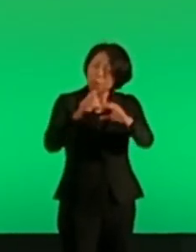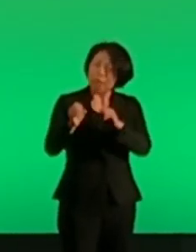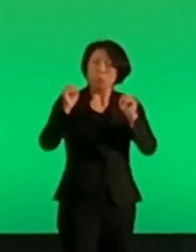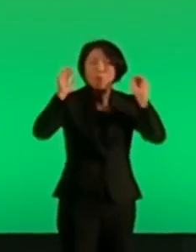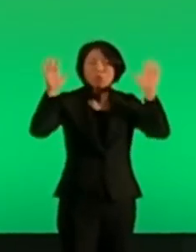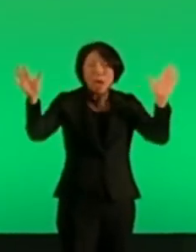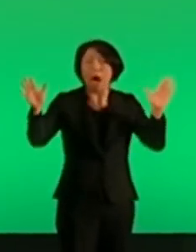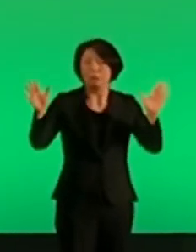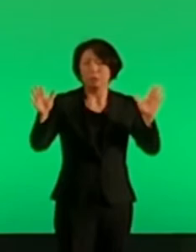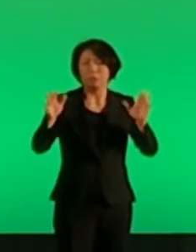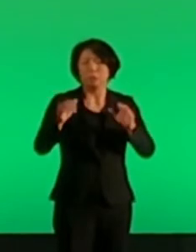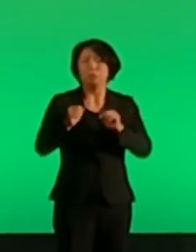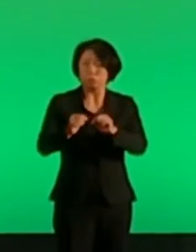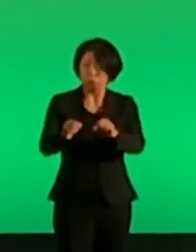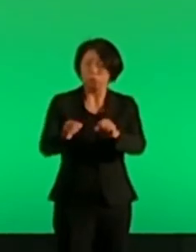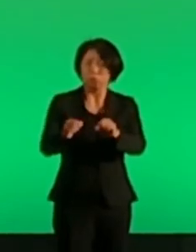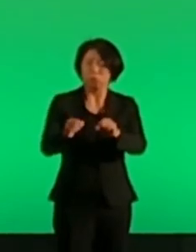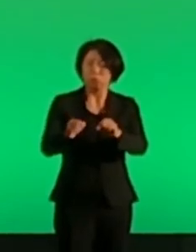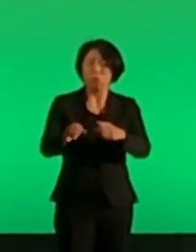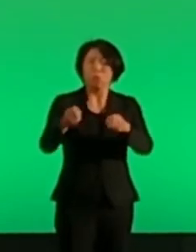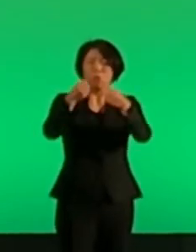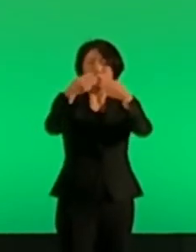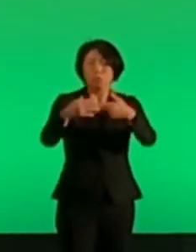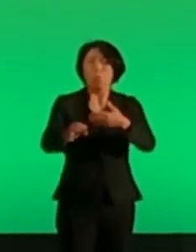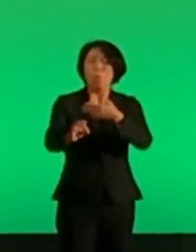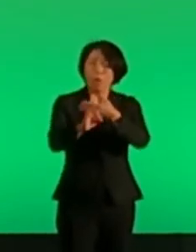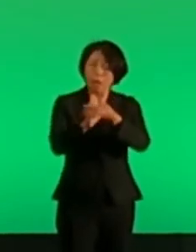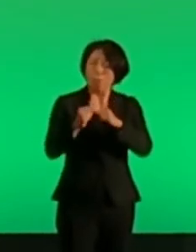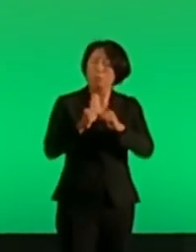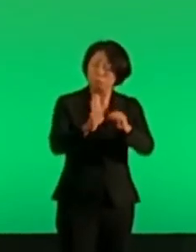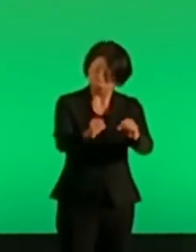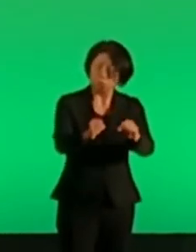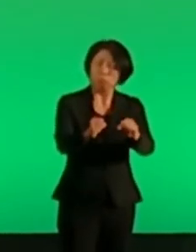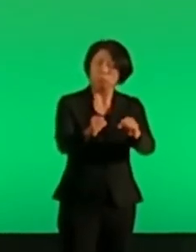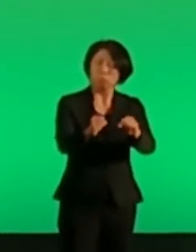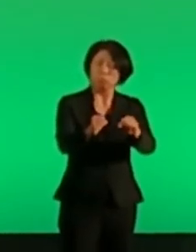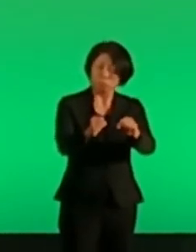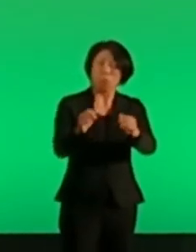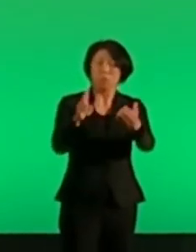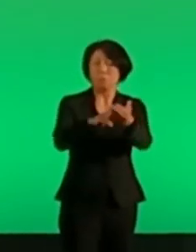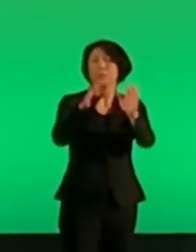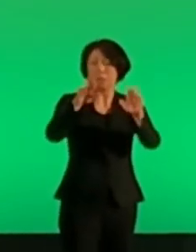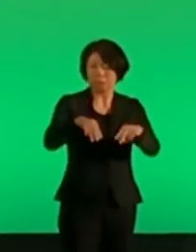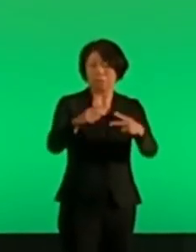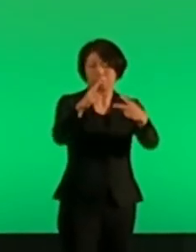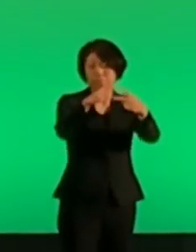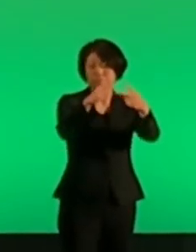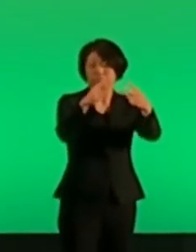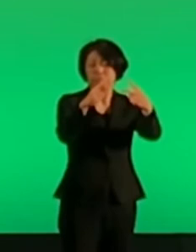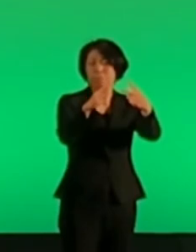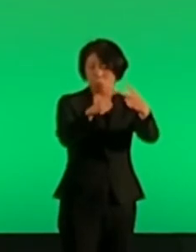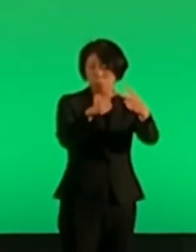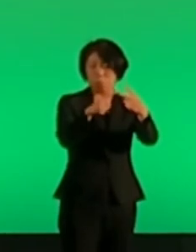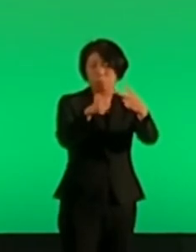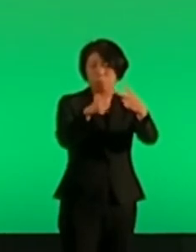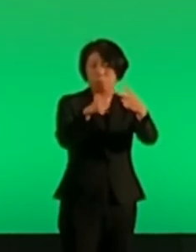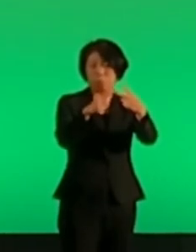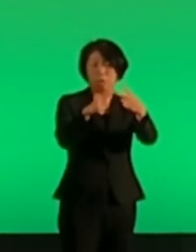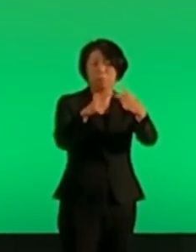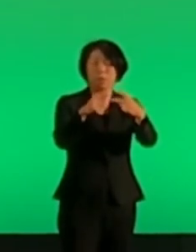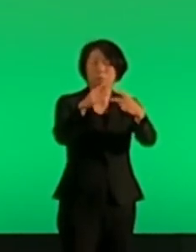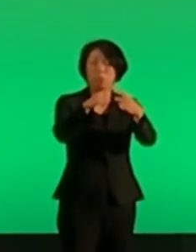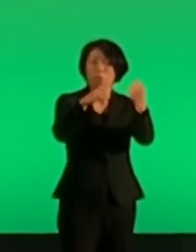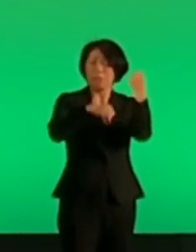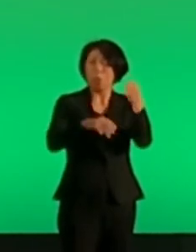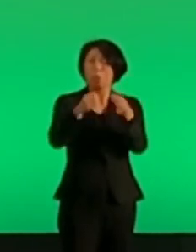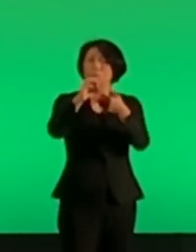にする、そういう条例を作っていただきました。この2つの基本条例とコミュニ